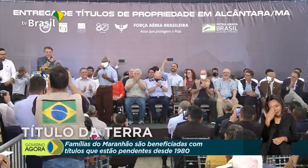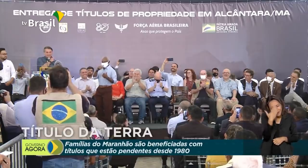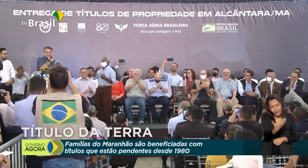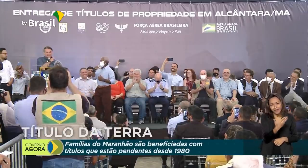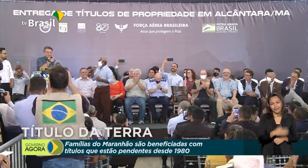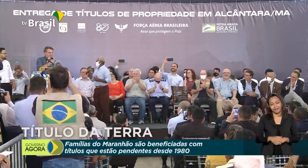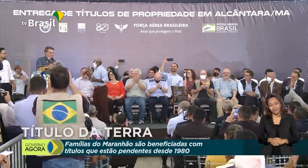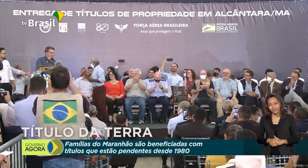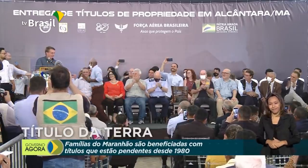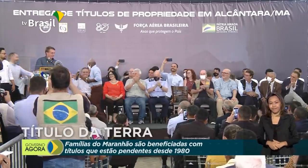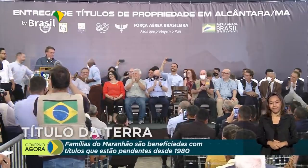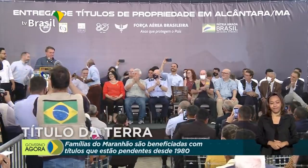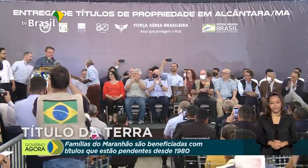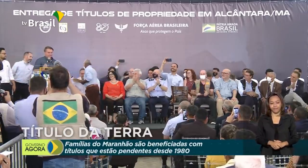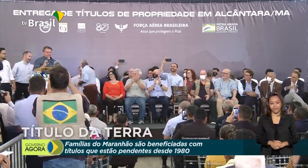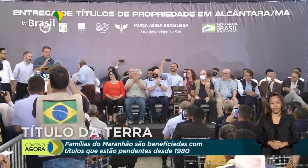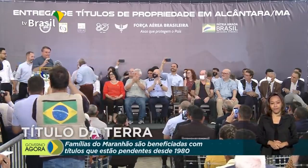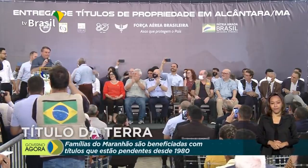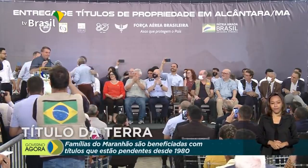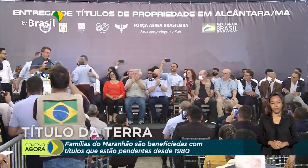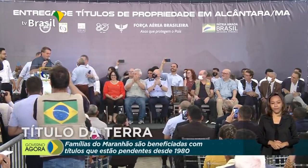obrigado.